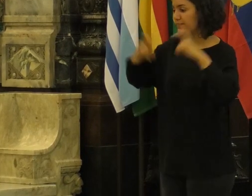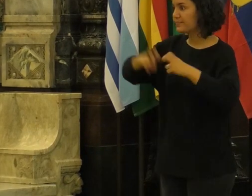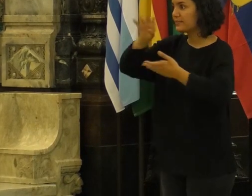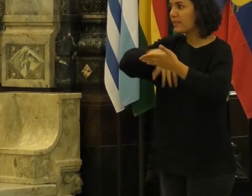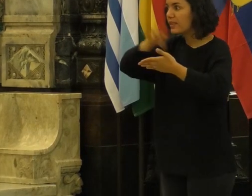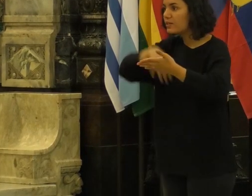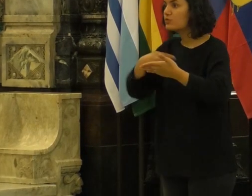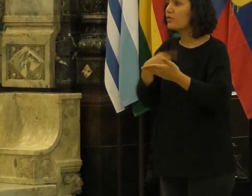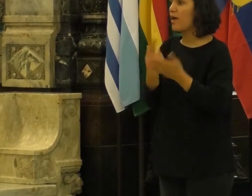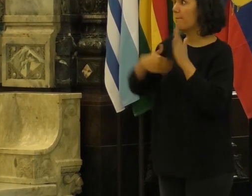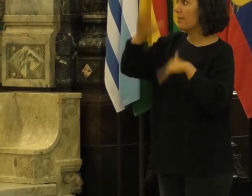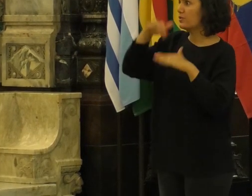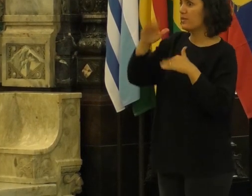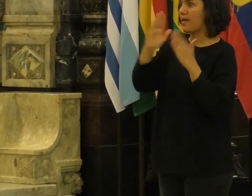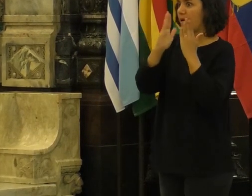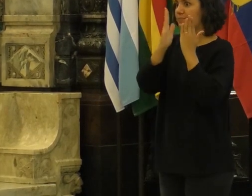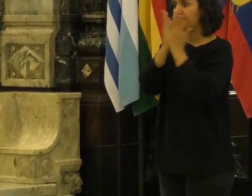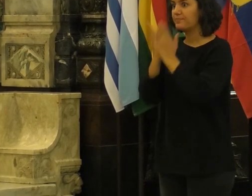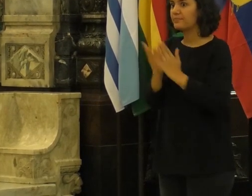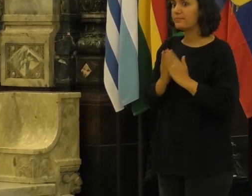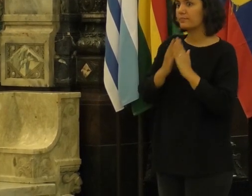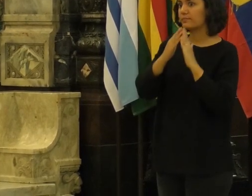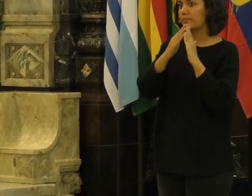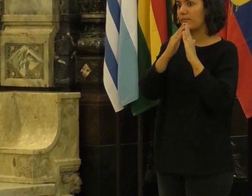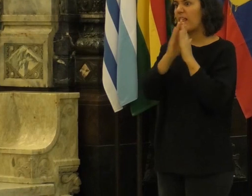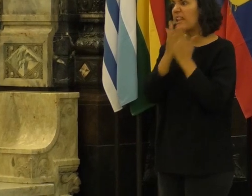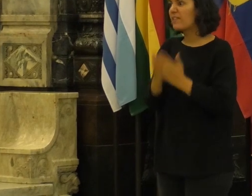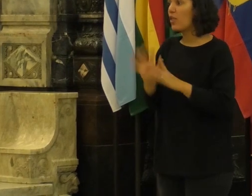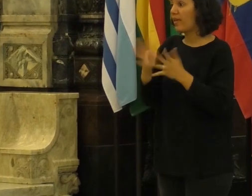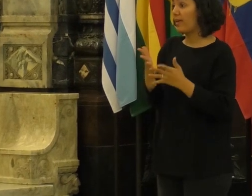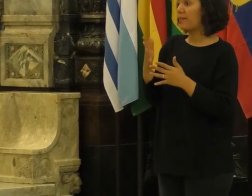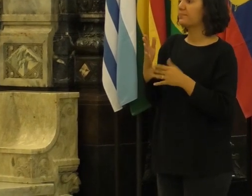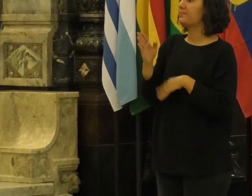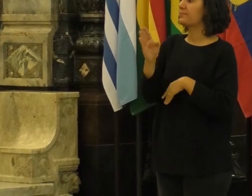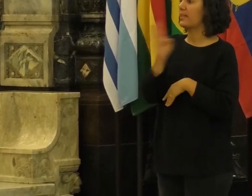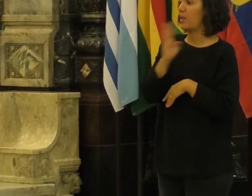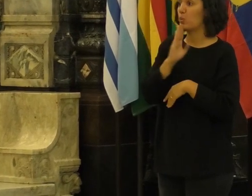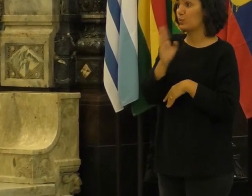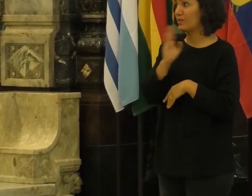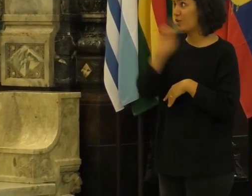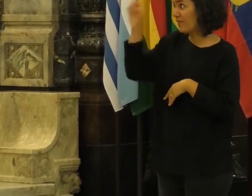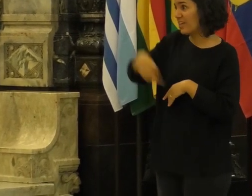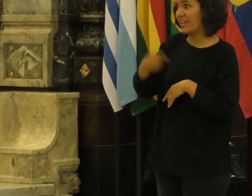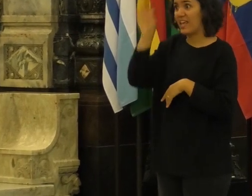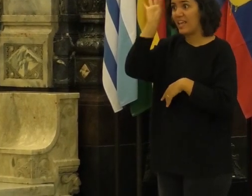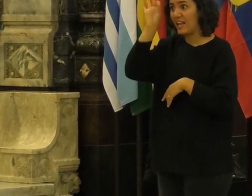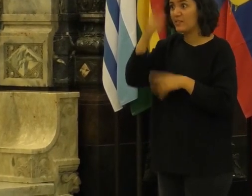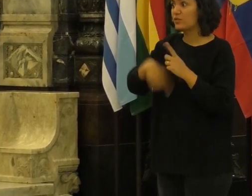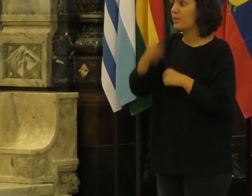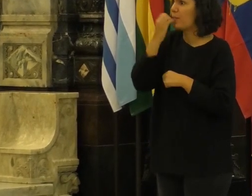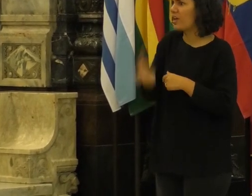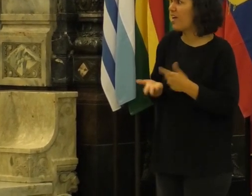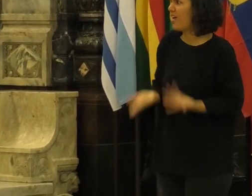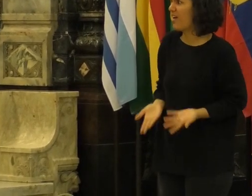me doy cuenta de que la mayoría de la bibliografía está en inglés. Estamos muy influenciados por la psicología estadounidense. Y quería preguntarme, ¿por qué eso